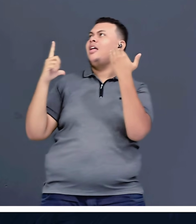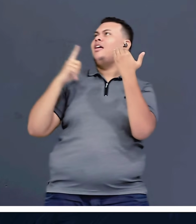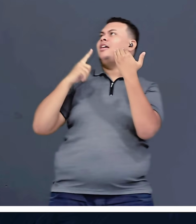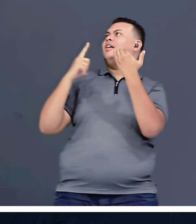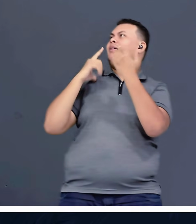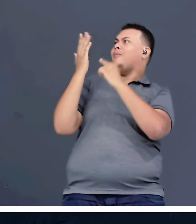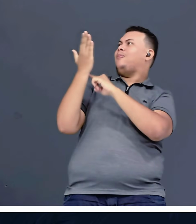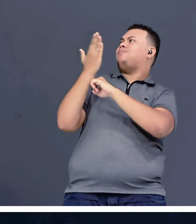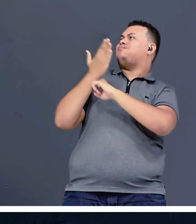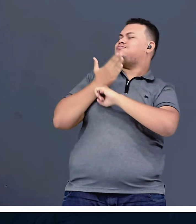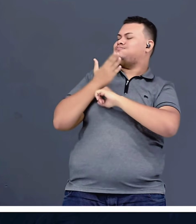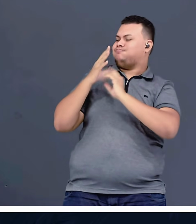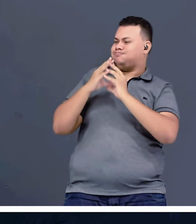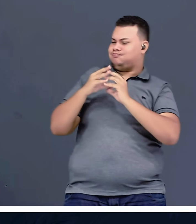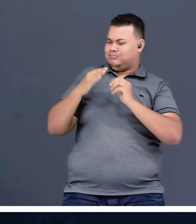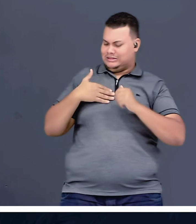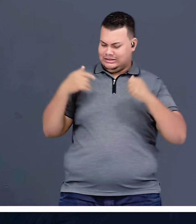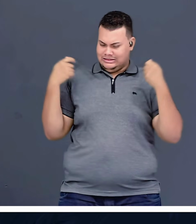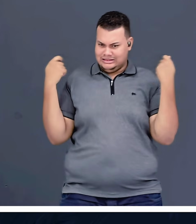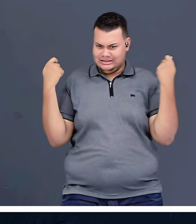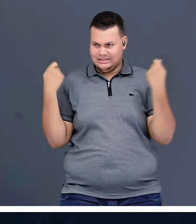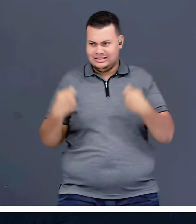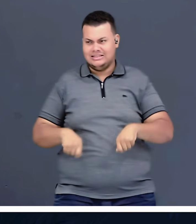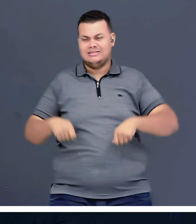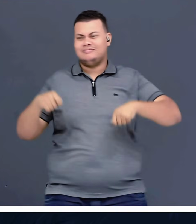Supre as minhas